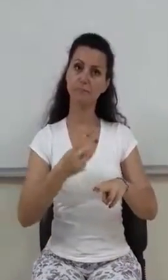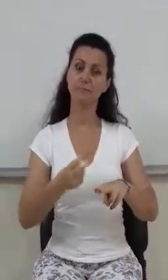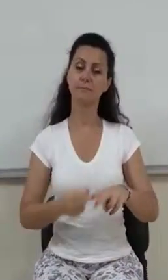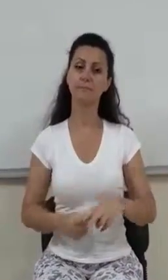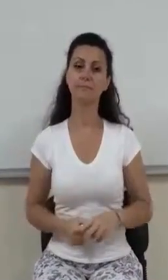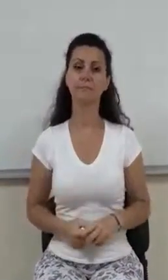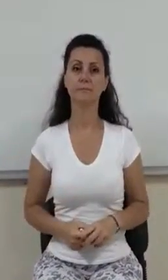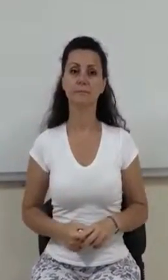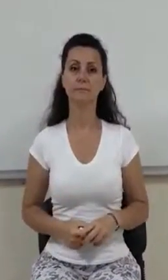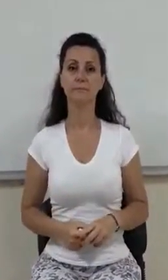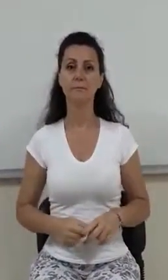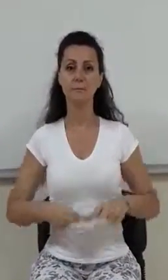sınav,